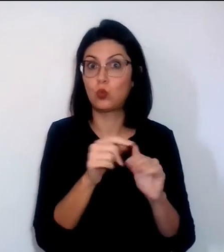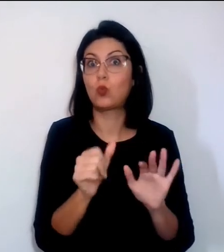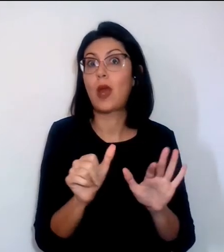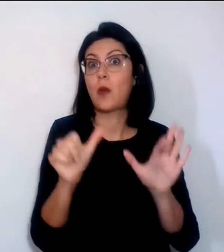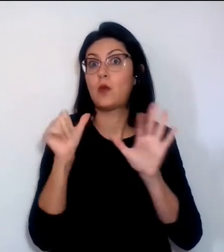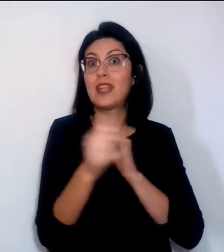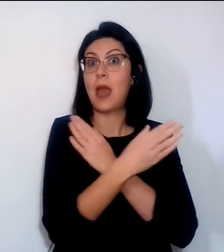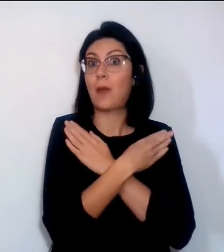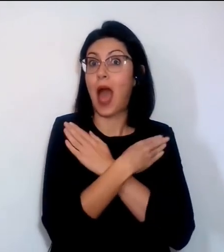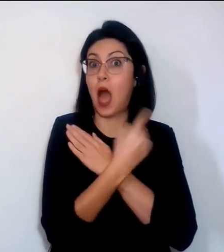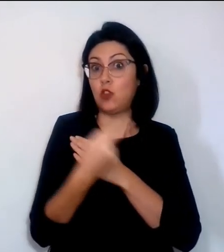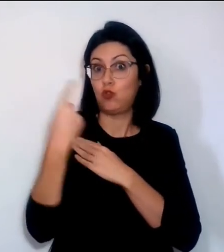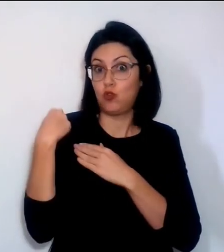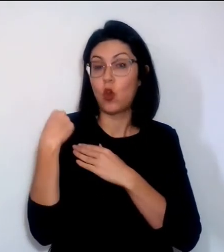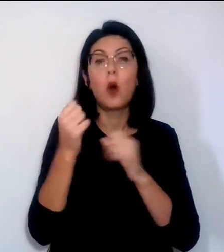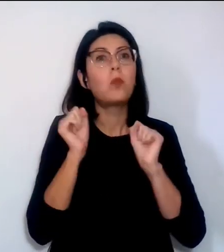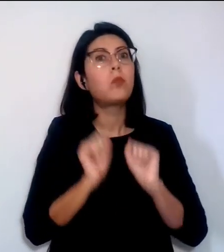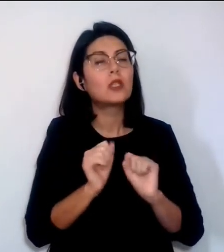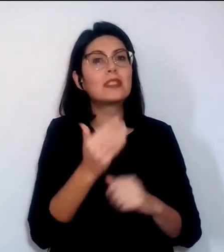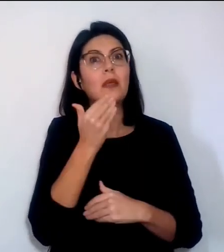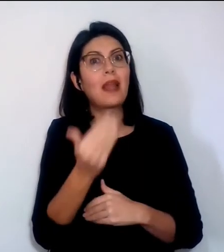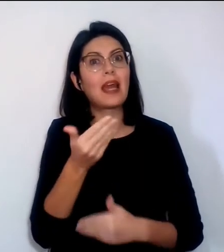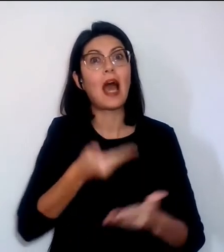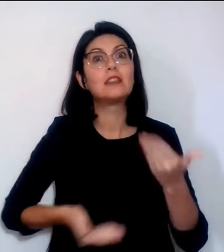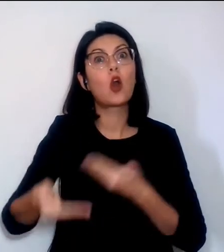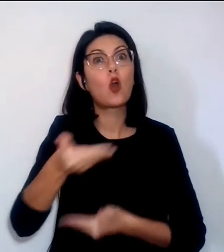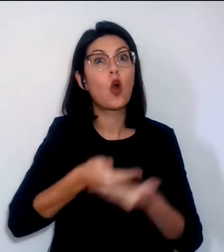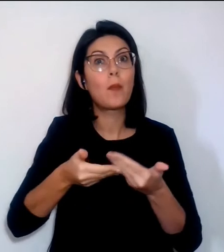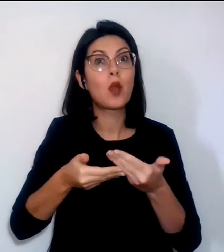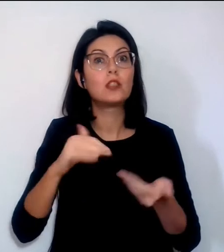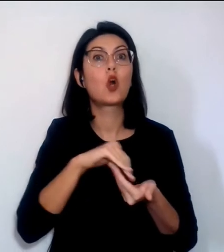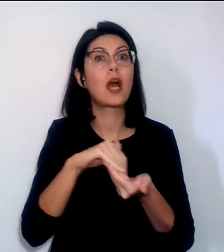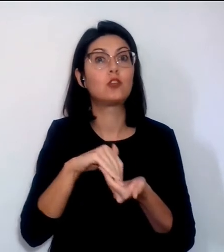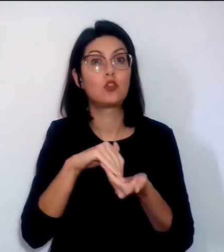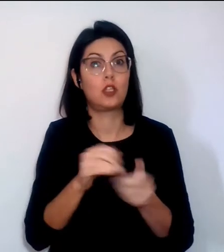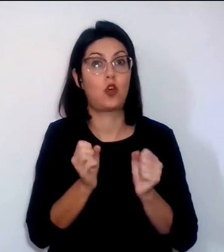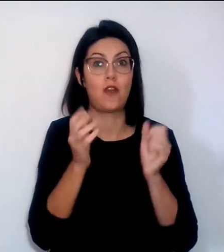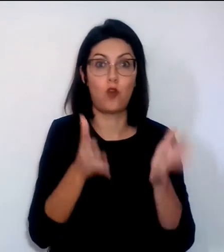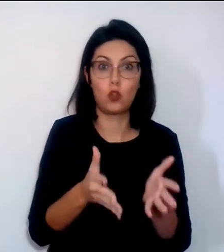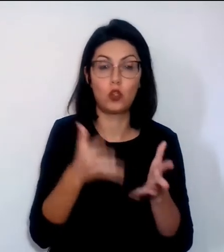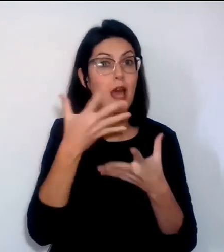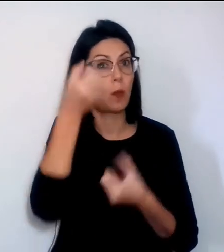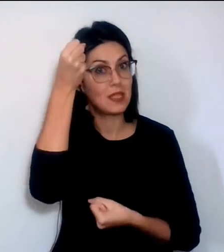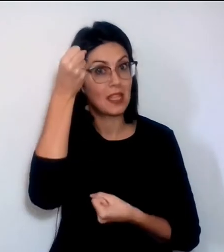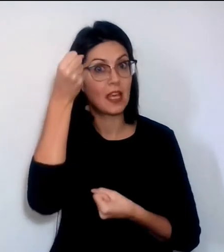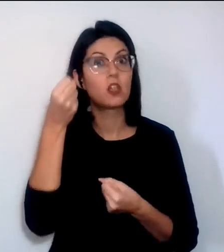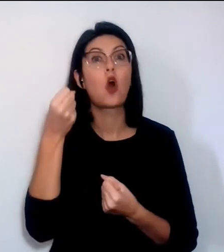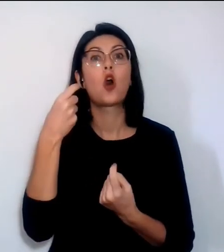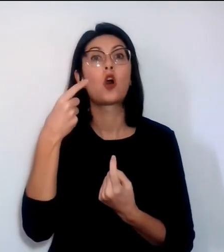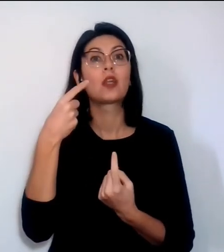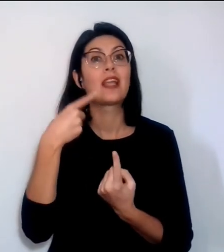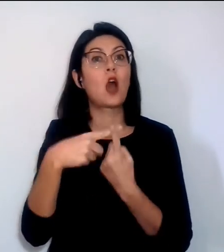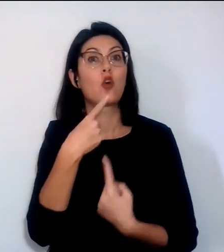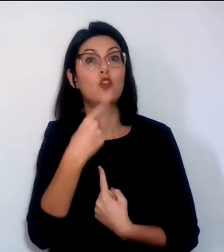possibile grazie alla collaborazione delle associazioni di volontariato, Misericordia, Croce Rossa e